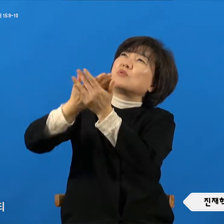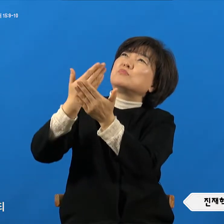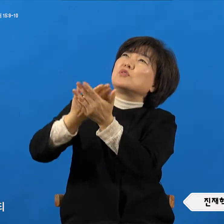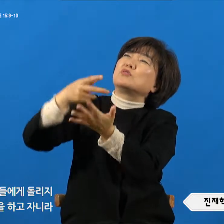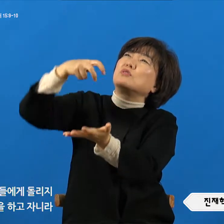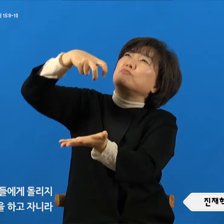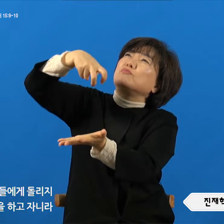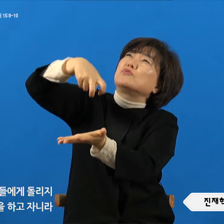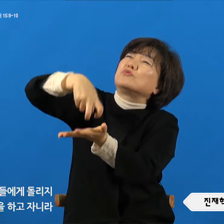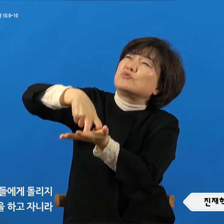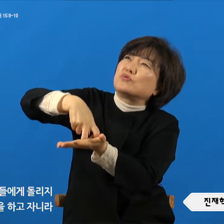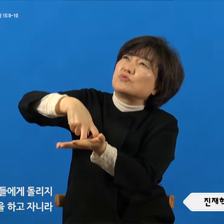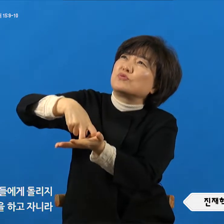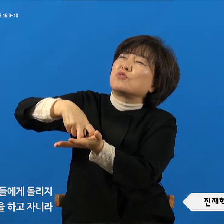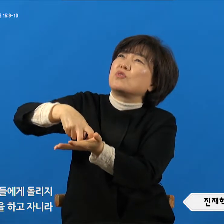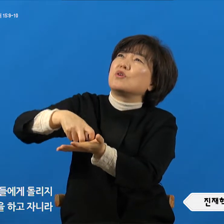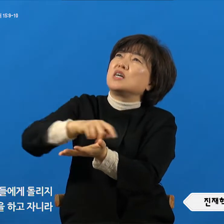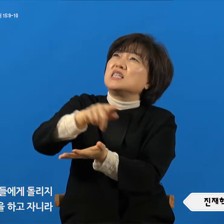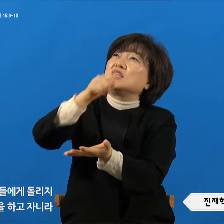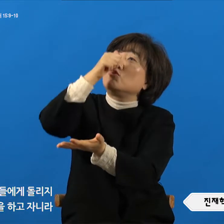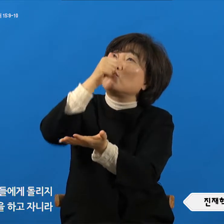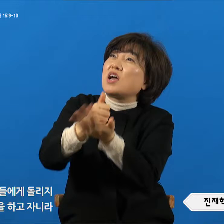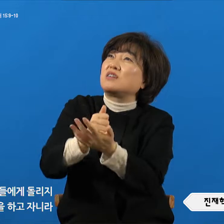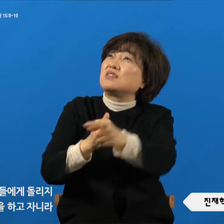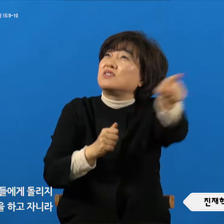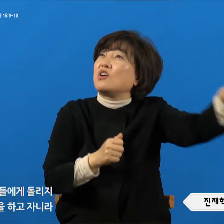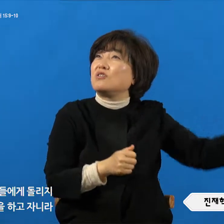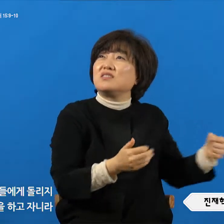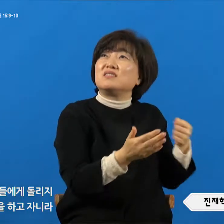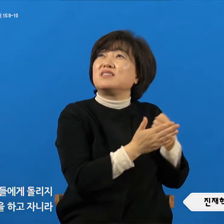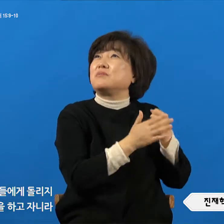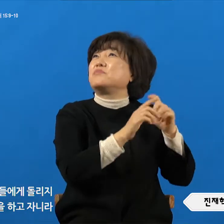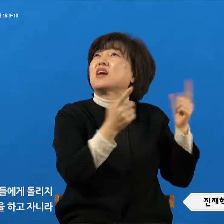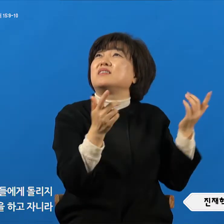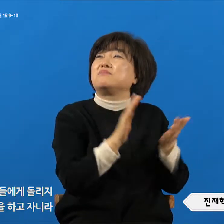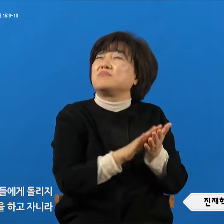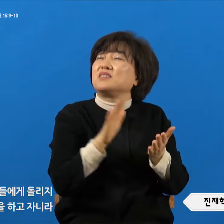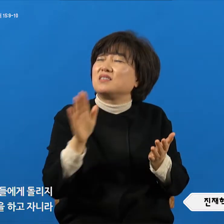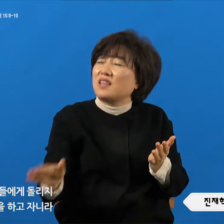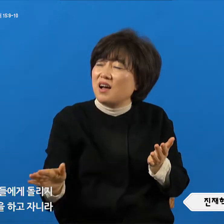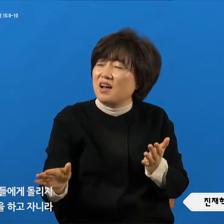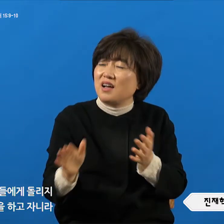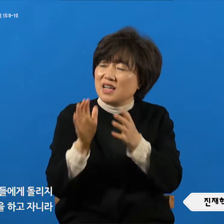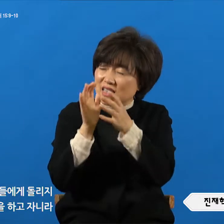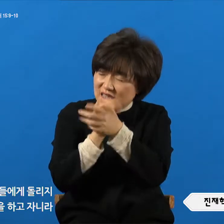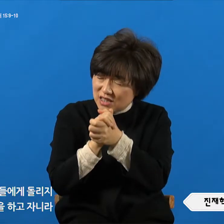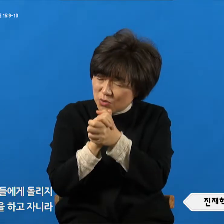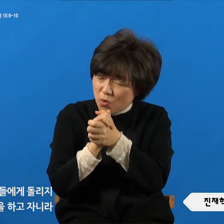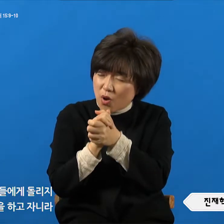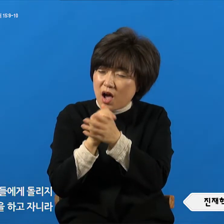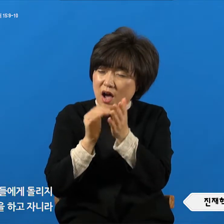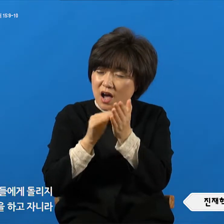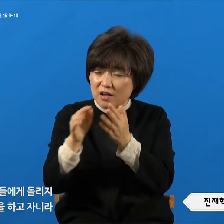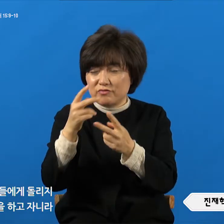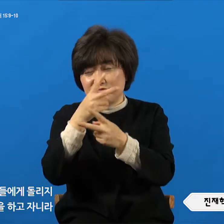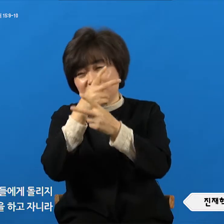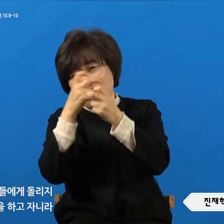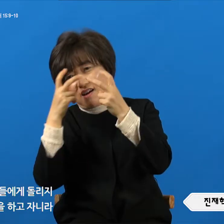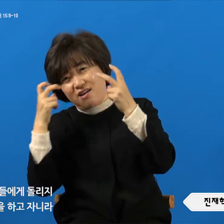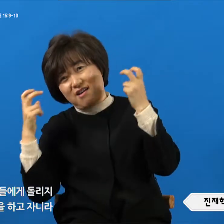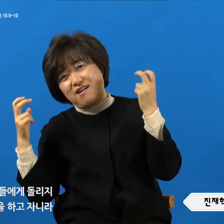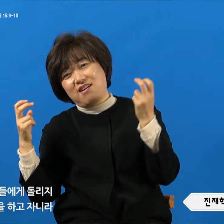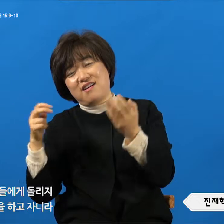불러 이르되, 주여 이 죄를 그들에게 돌리지 마옵소서, 이 말을 하고 자니라.